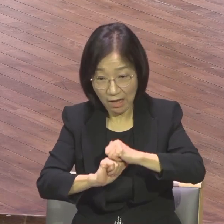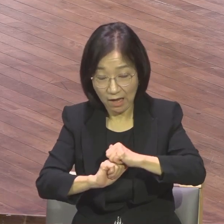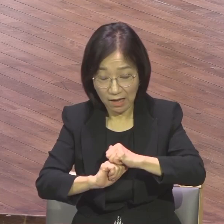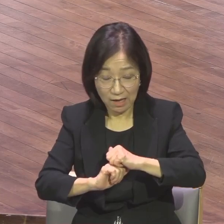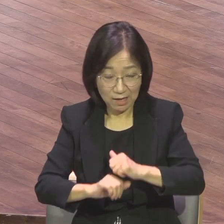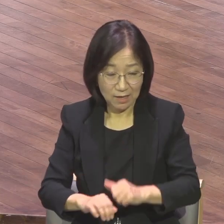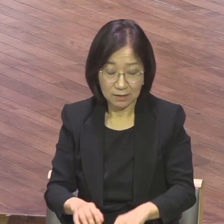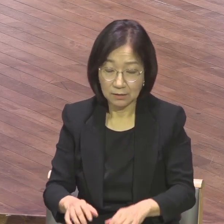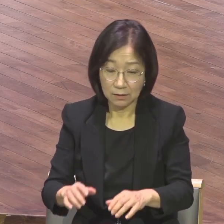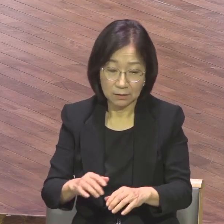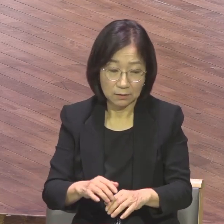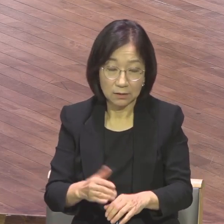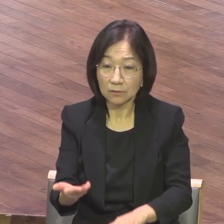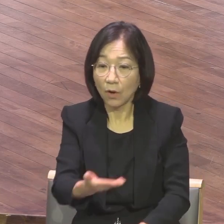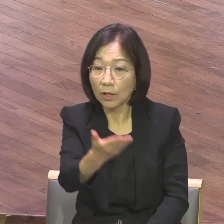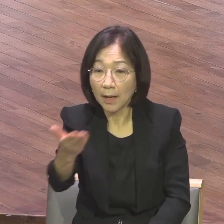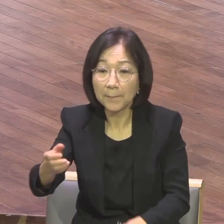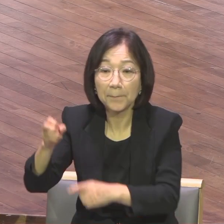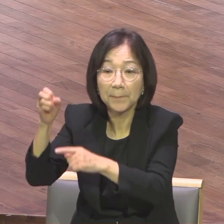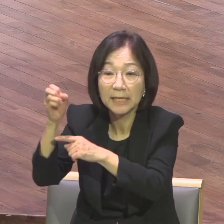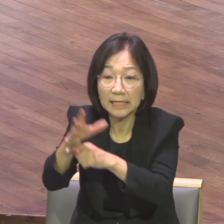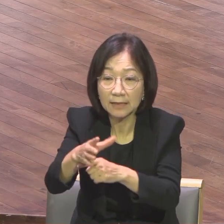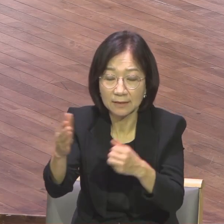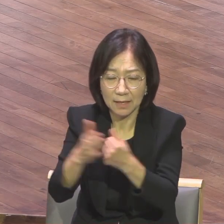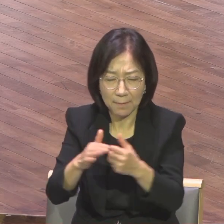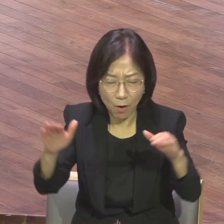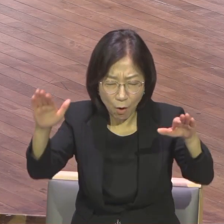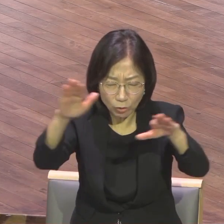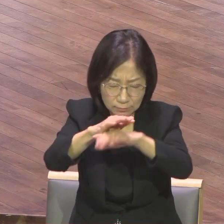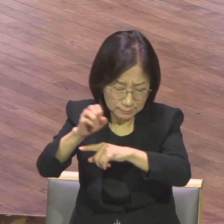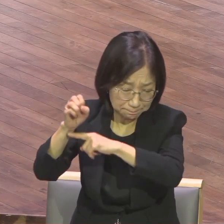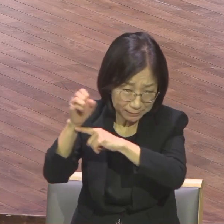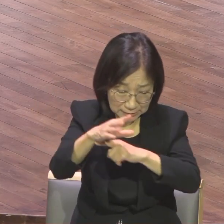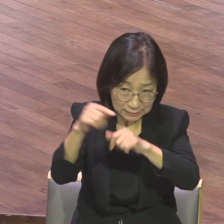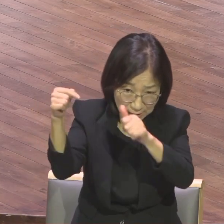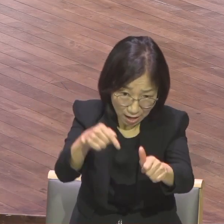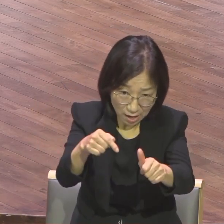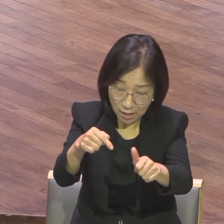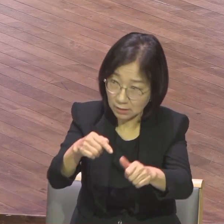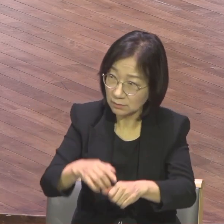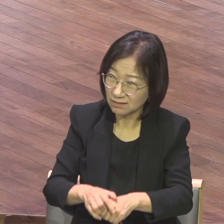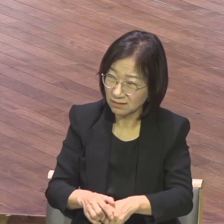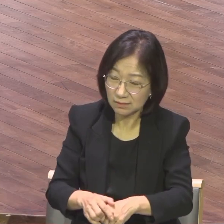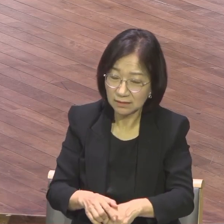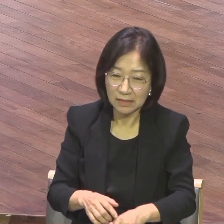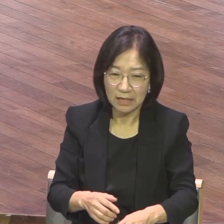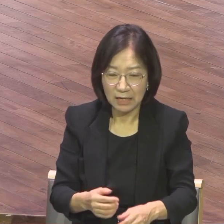어둠을 치유해라 사명을 줬는데 도리어 세상에 당해 역공을 당해.